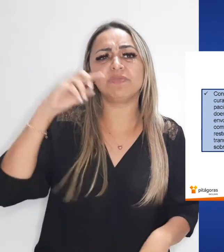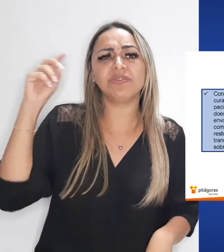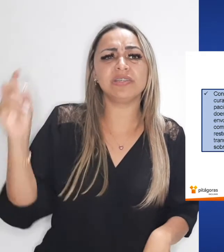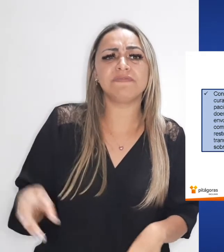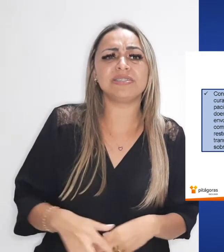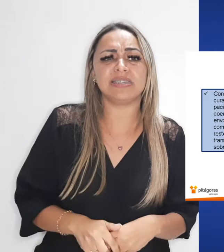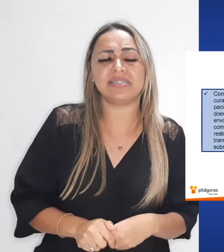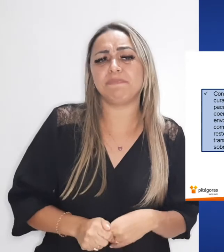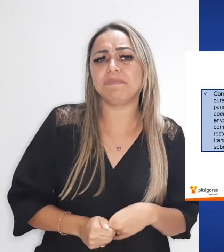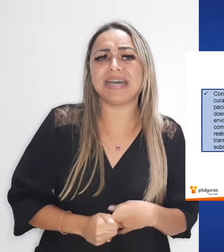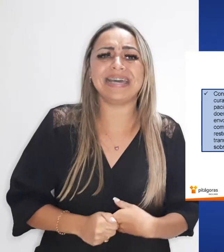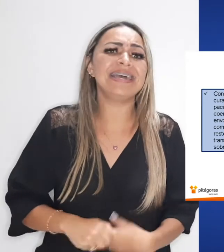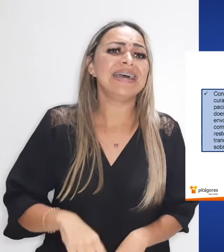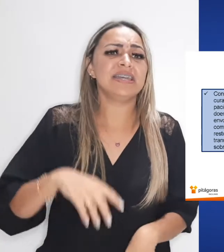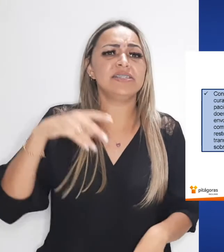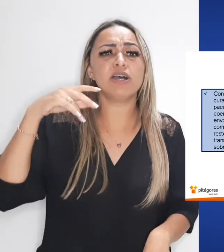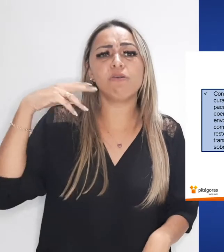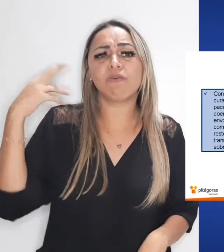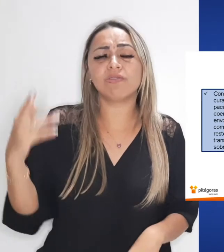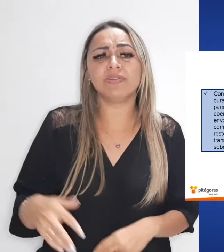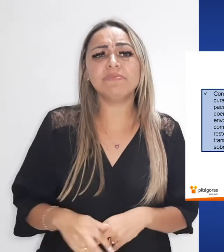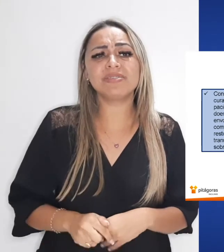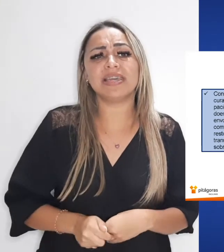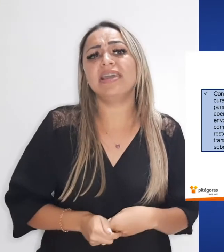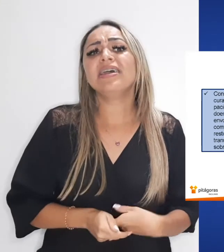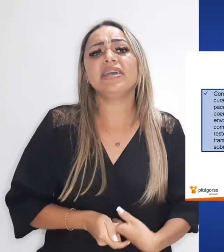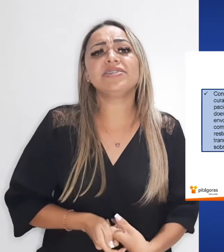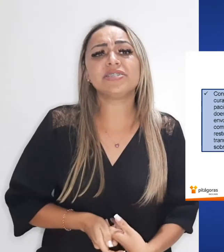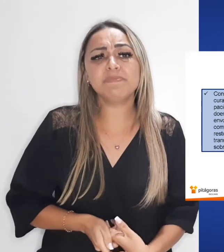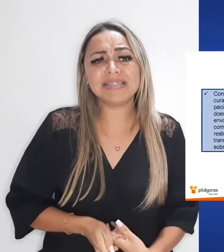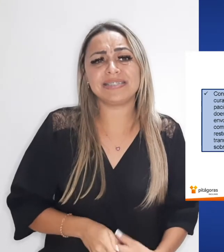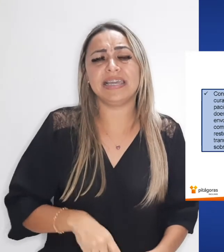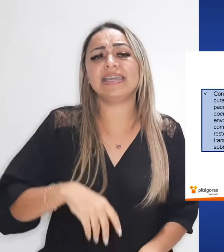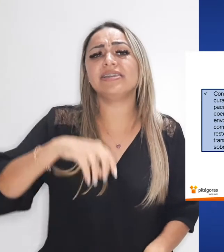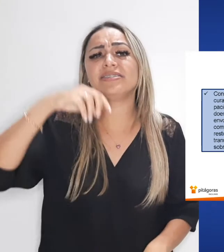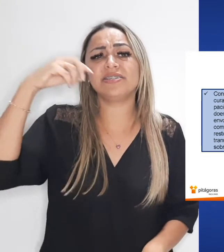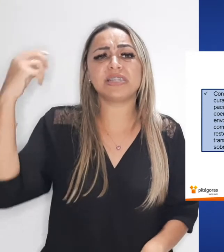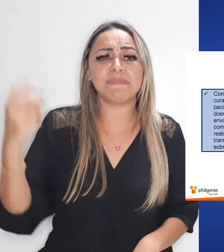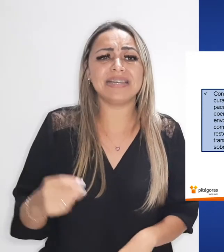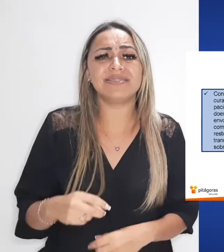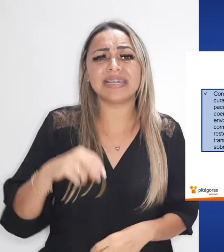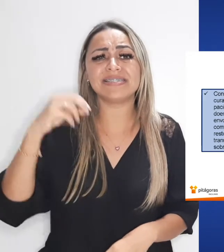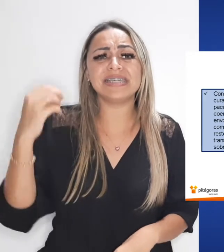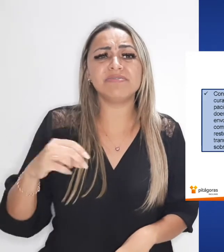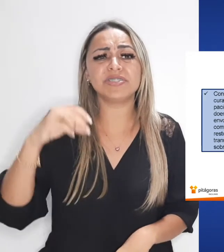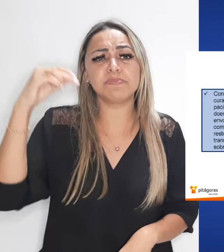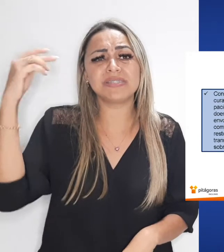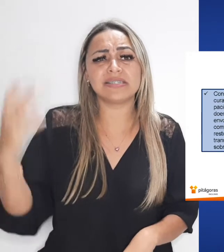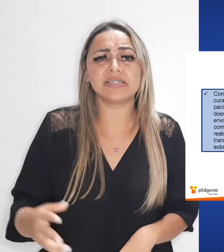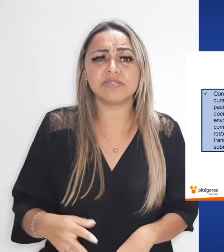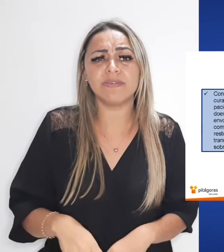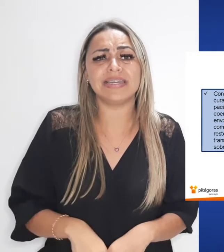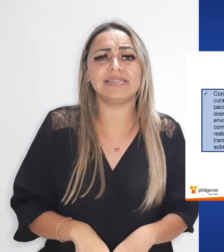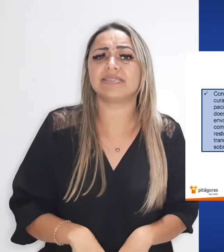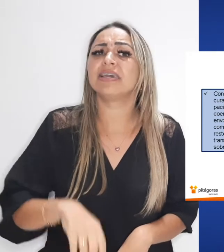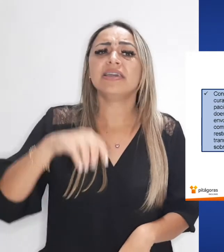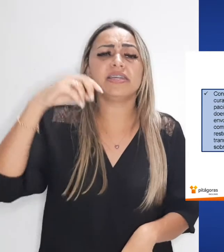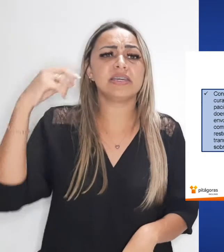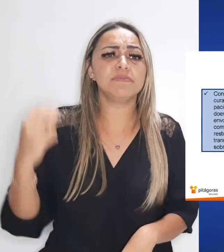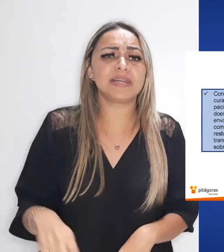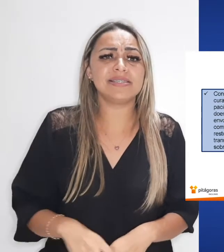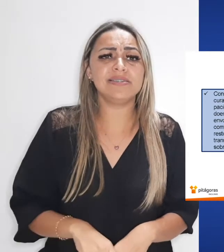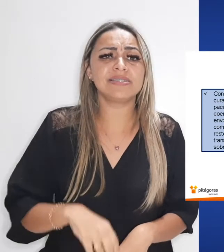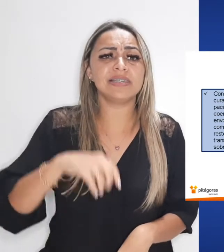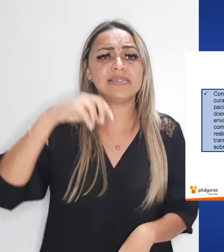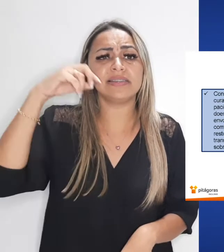familiar de imunodeficiência primária. Então, concluímos que estima-se que exista mais de 300 tipos dessas doenças e